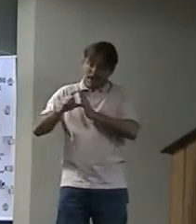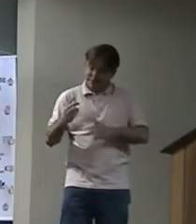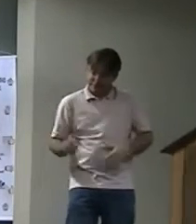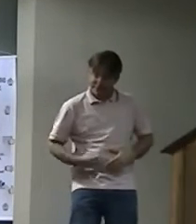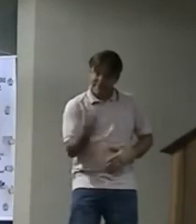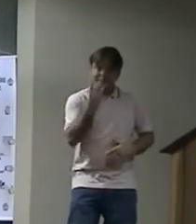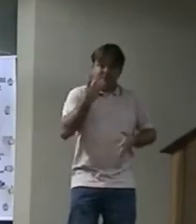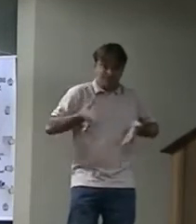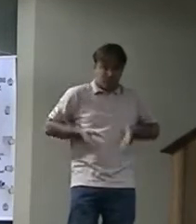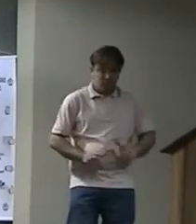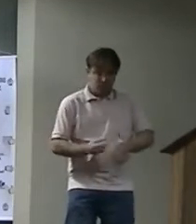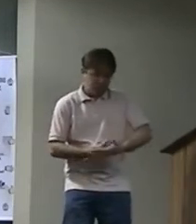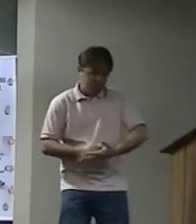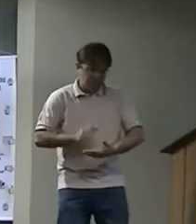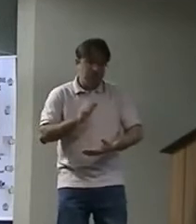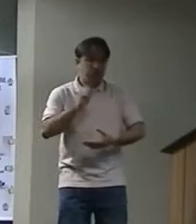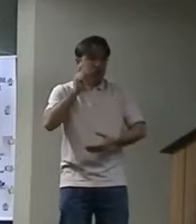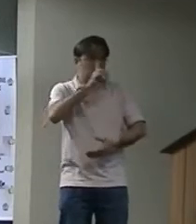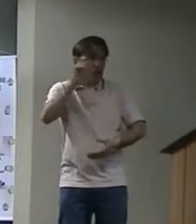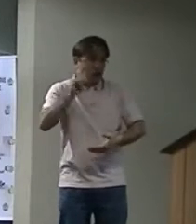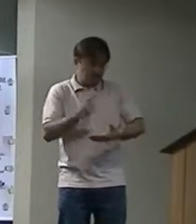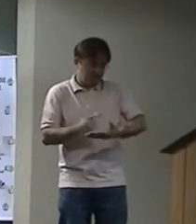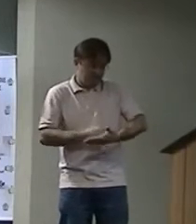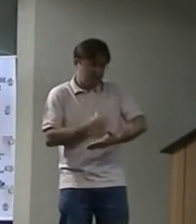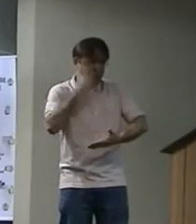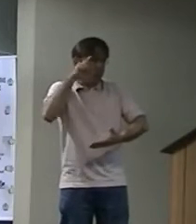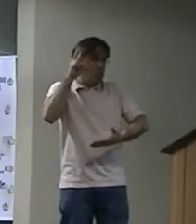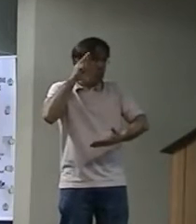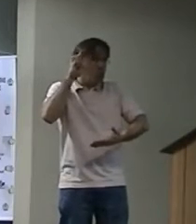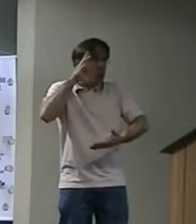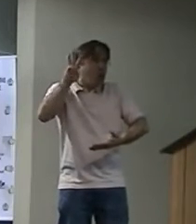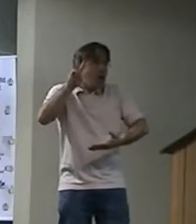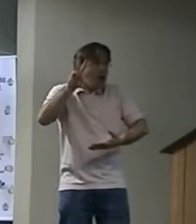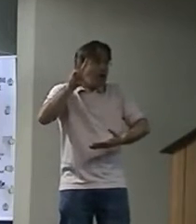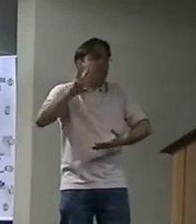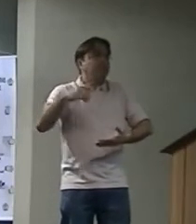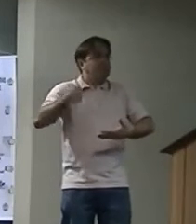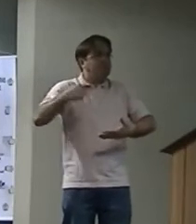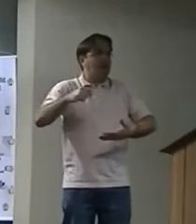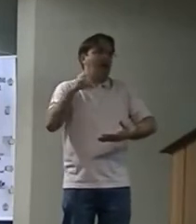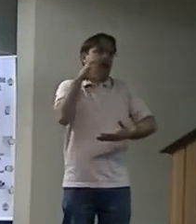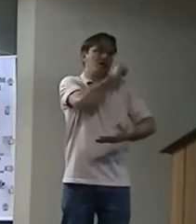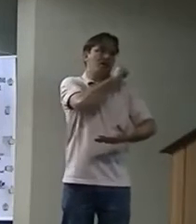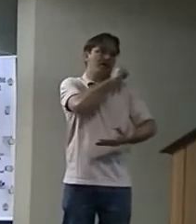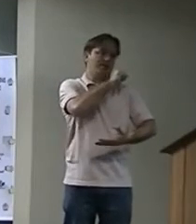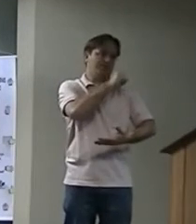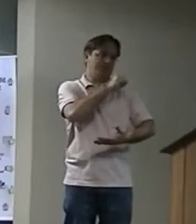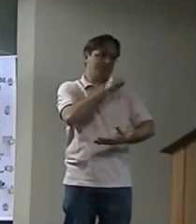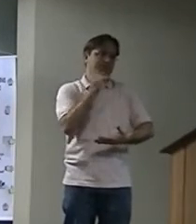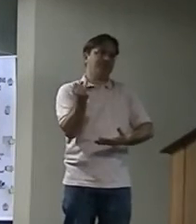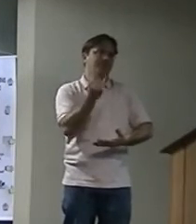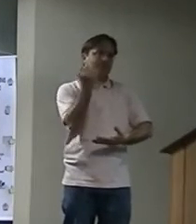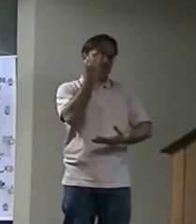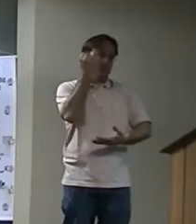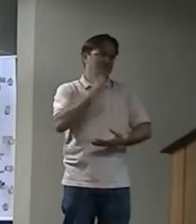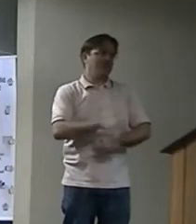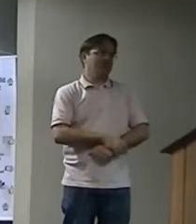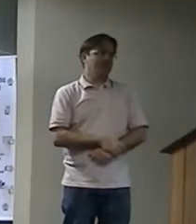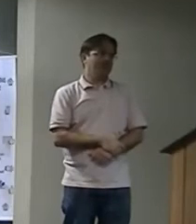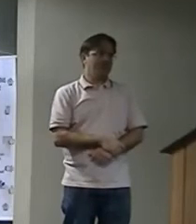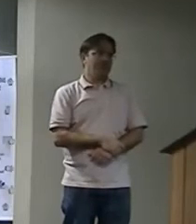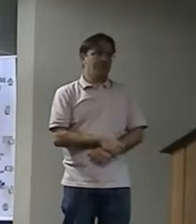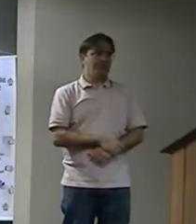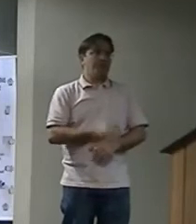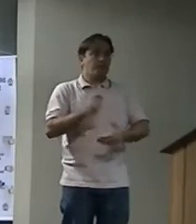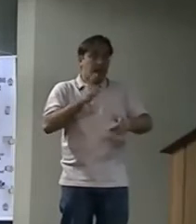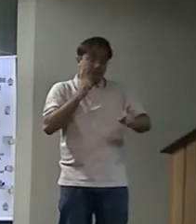pais passam por situações que eu preciso citar. São muitas, mas assim, eu extraí as mais importantes